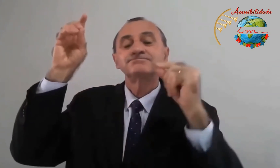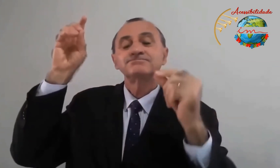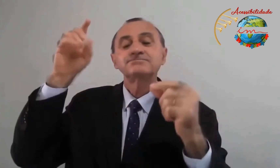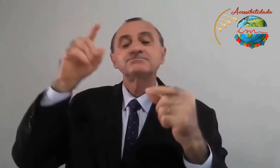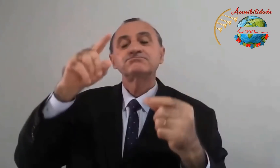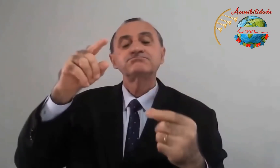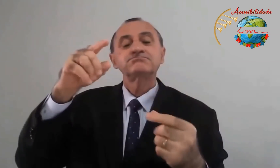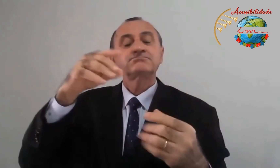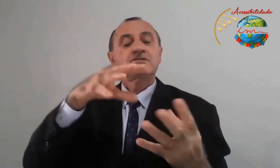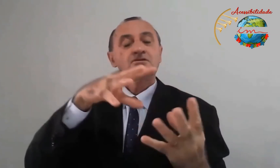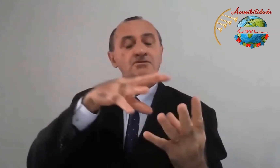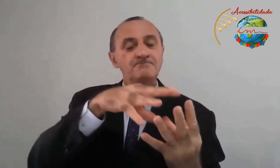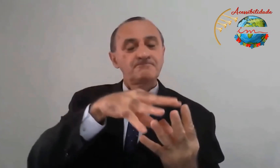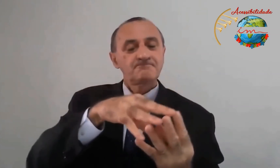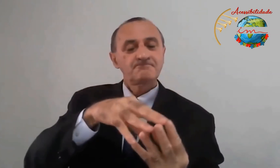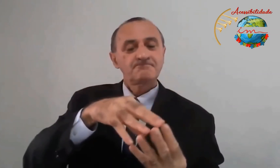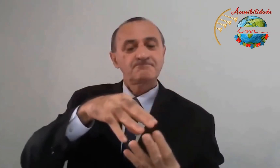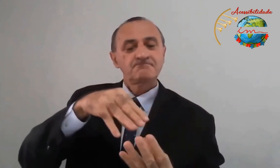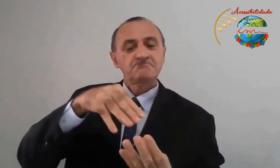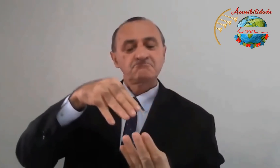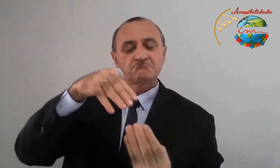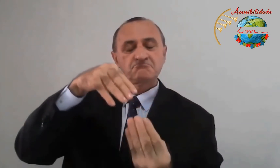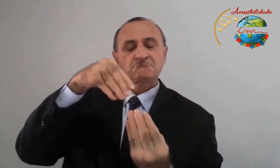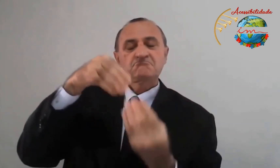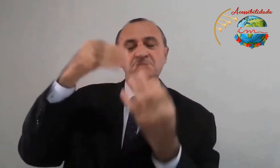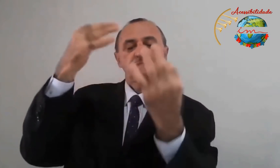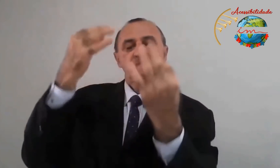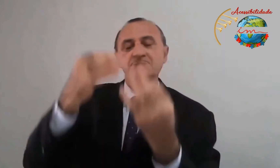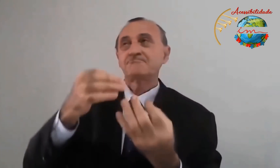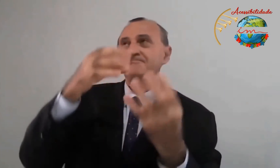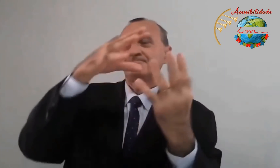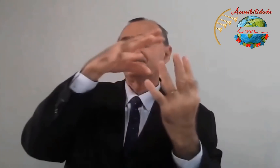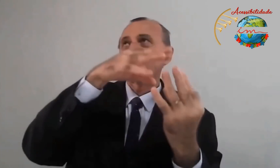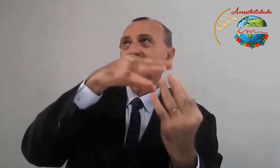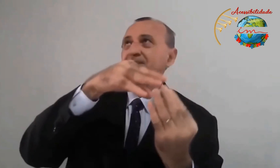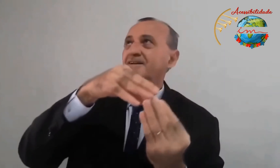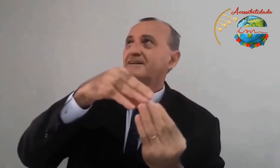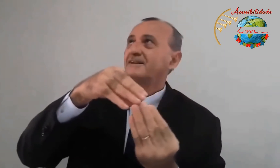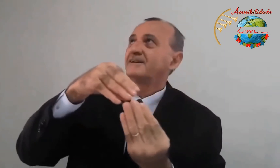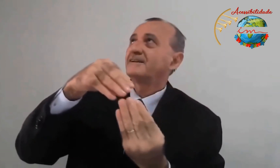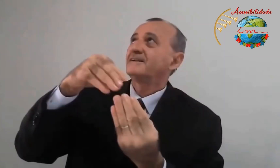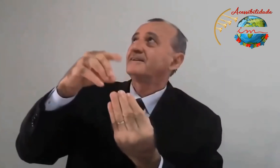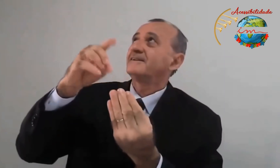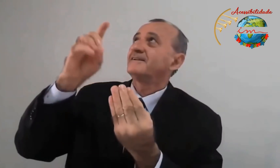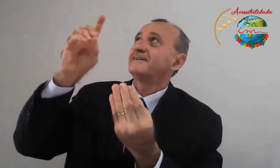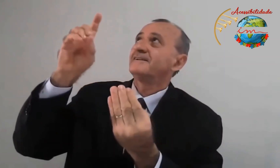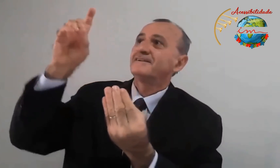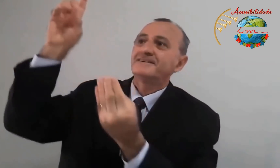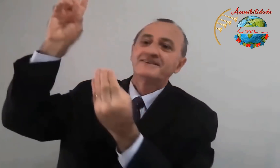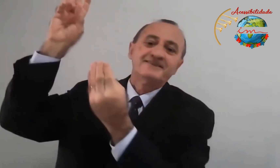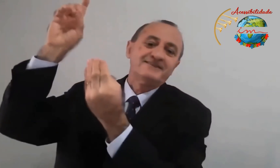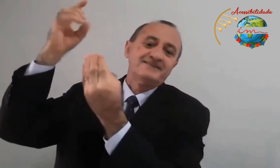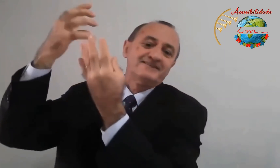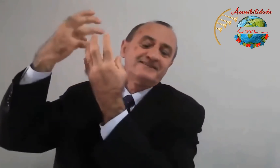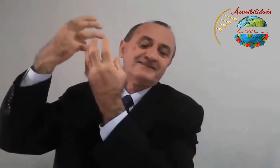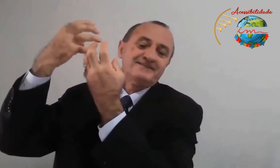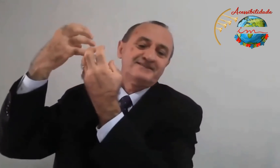O Senhor, ele tem um projeto para que a sua alma tenha o destino de estar próximo ao